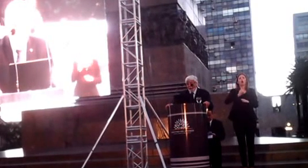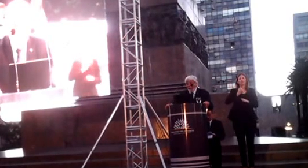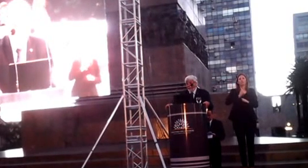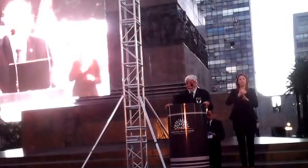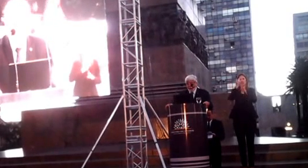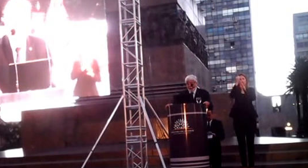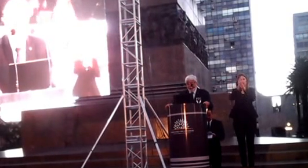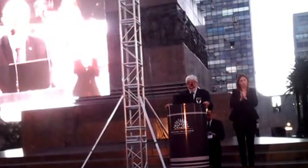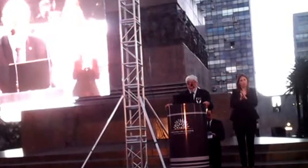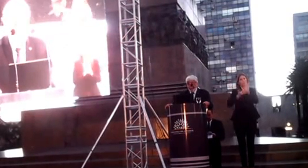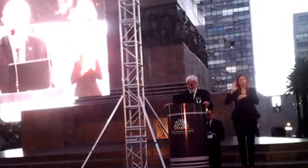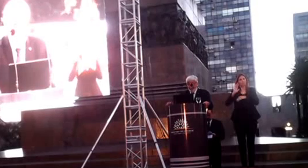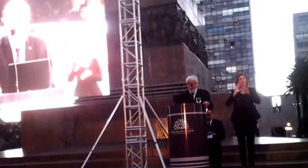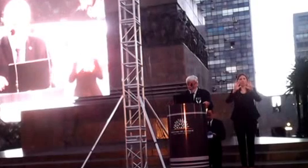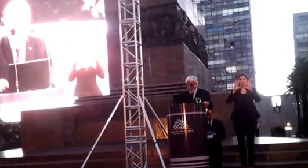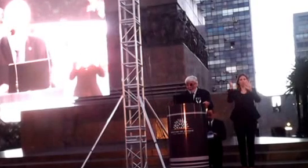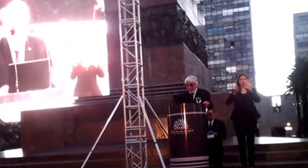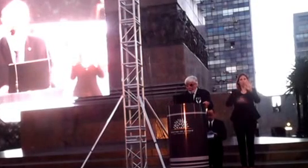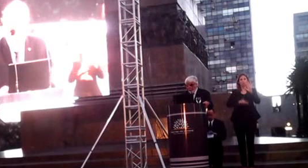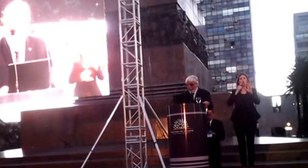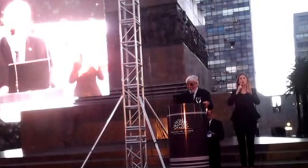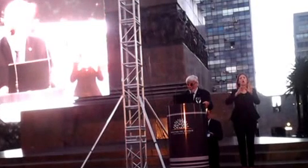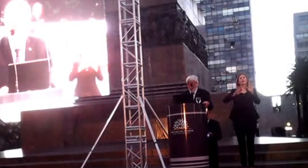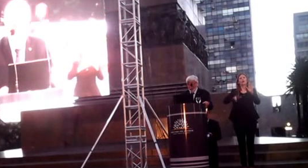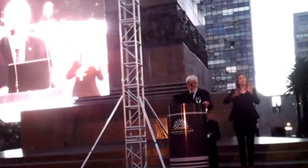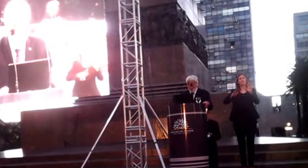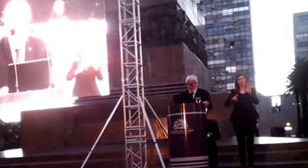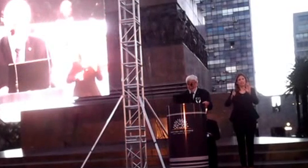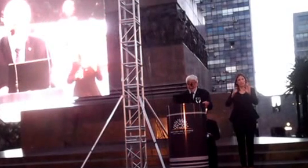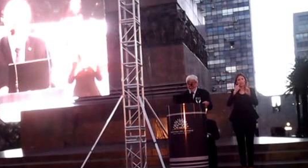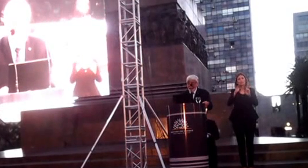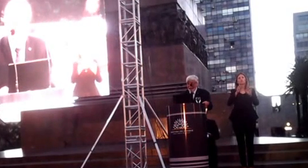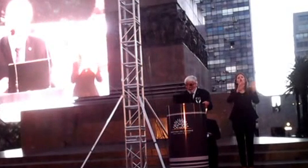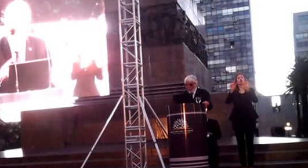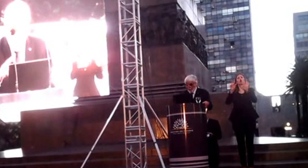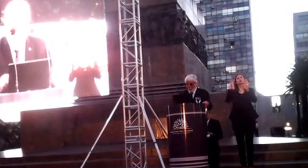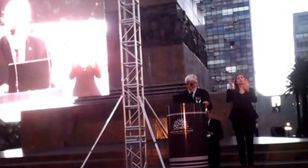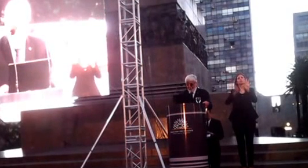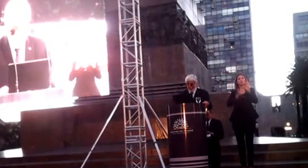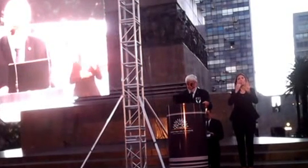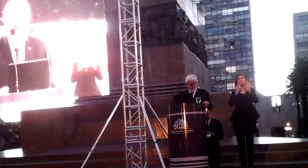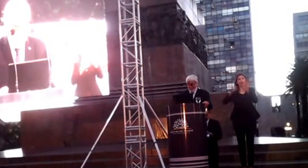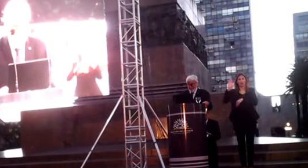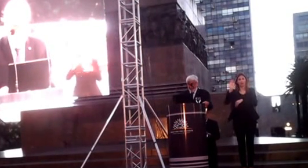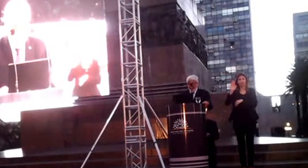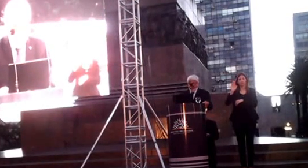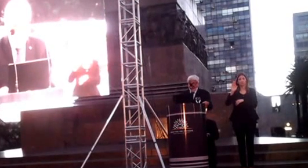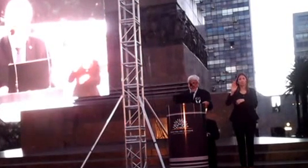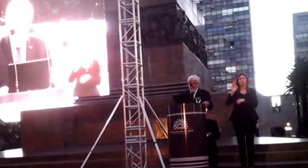de un 10%, las rapiñas bajaron un 8%, a más de un 8%.